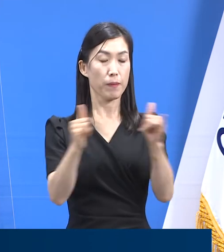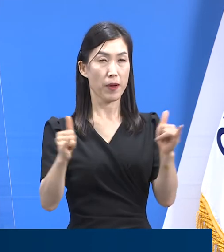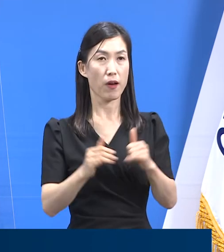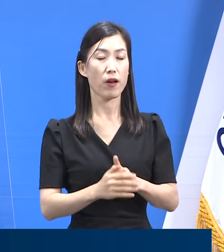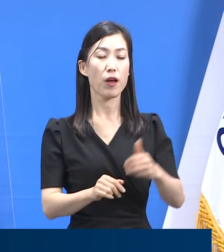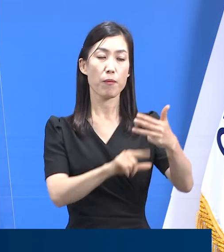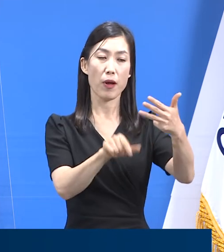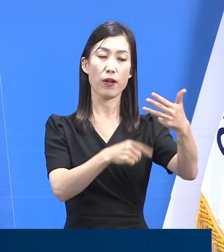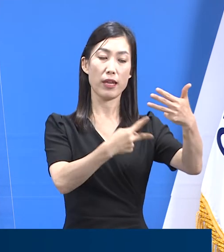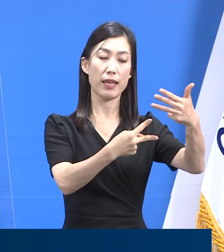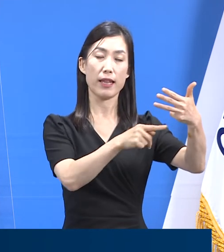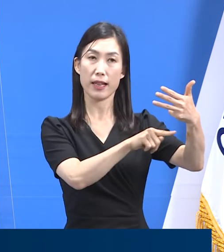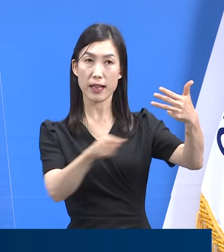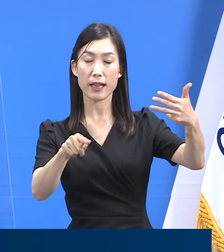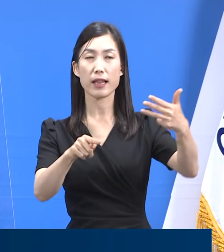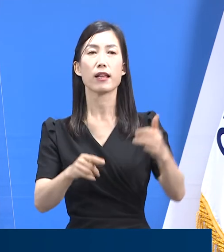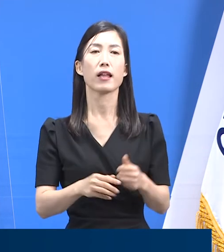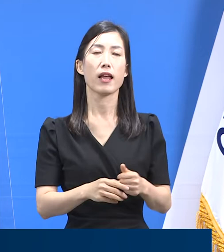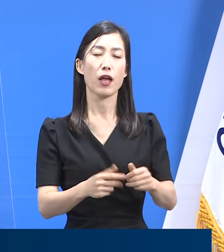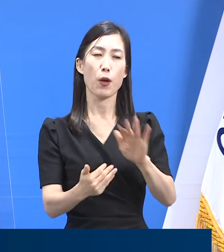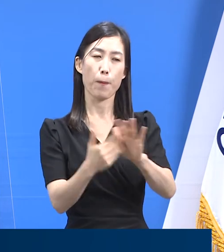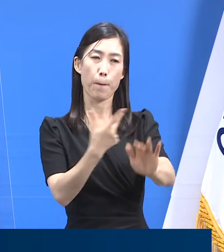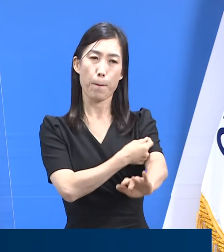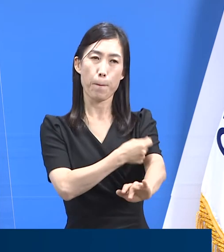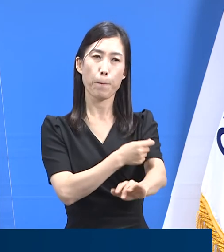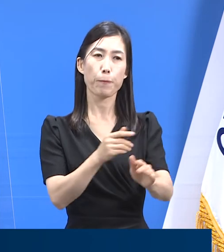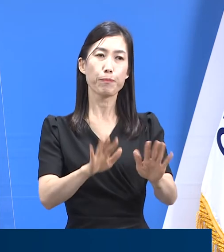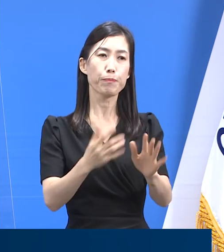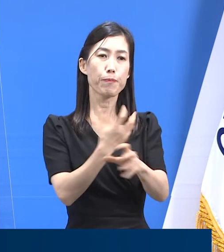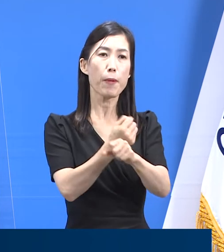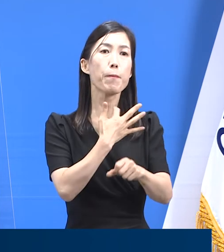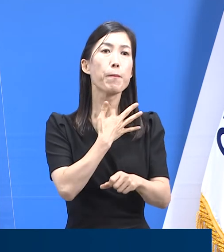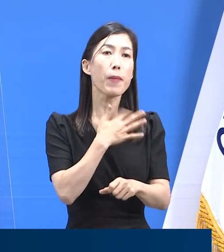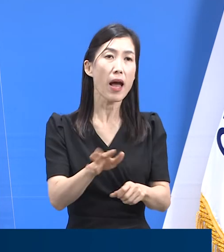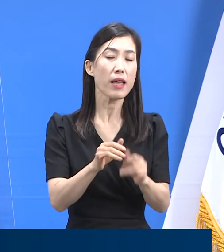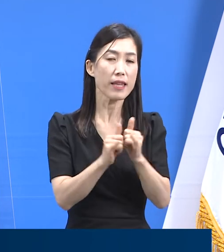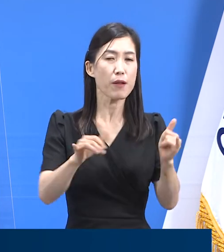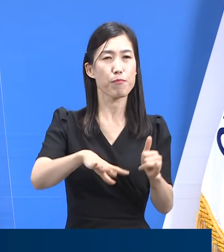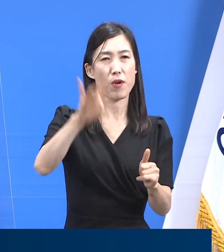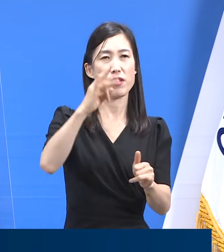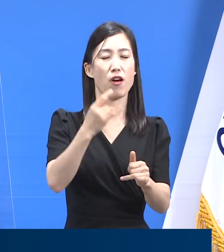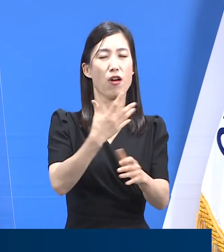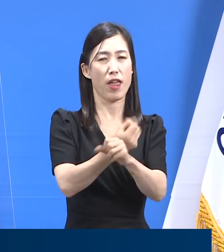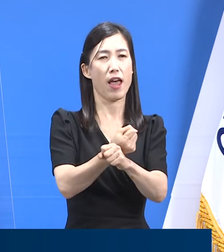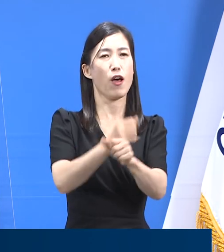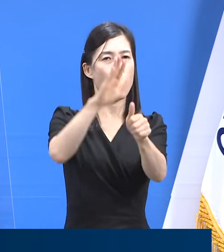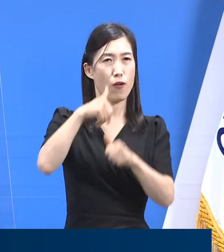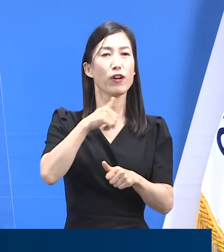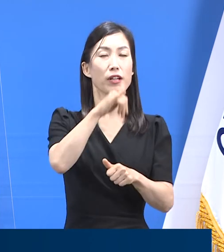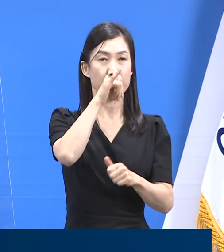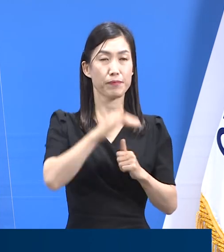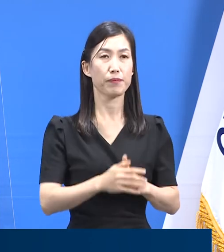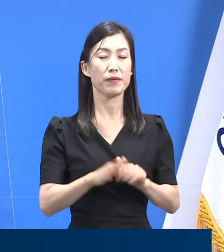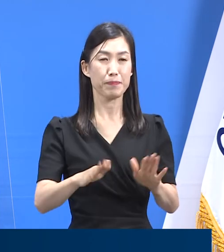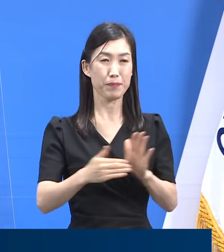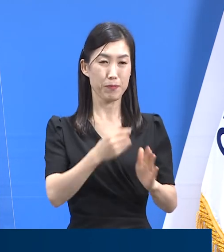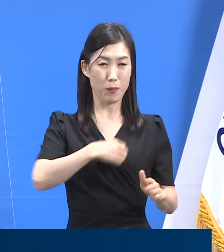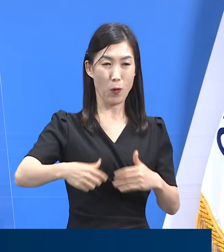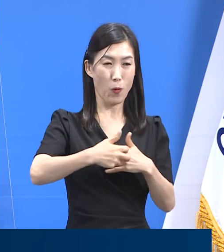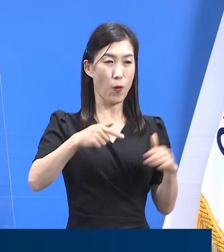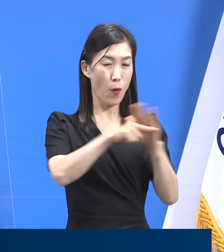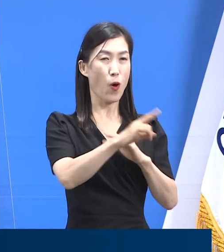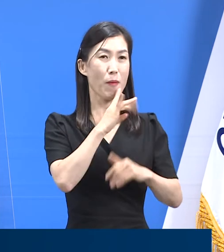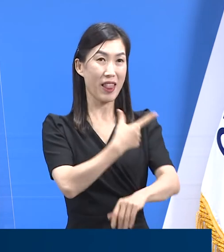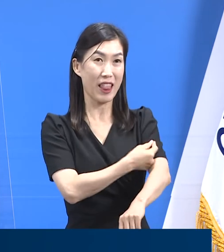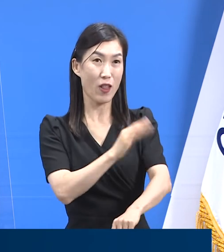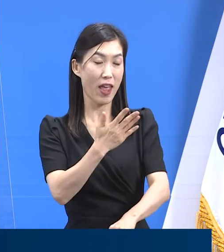655명이며, 8월 1일부터 접종 예약 이력이 없는 분을 대상으로 예약을 시작하였습니다. 당초 보건소에서만 접종이 가능했으나